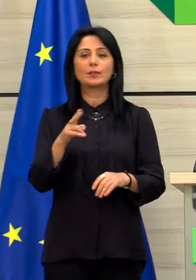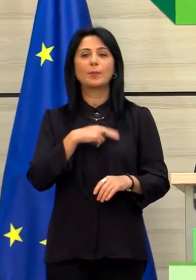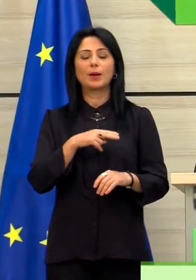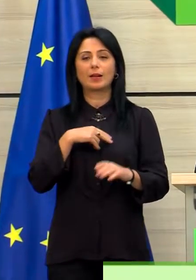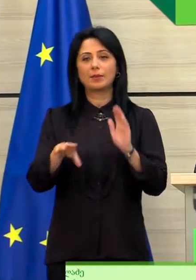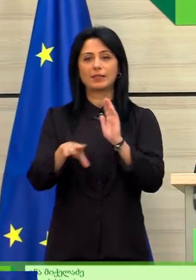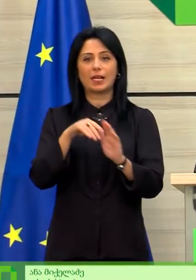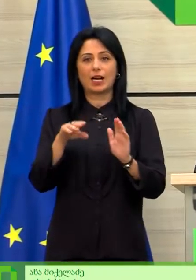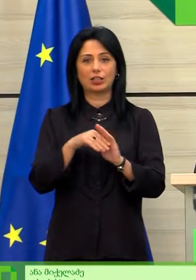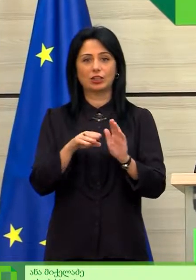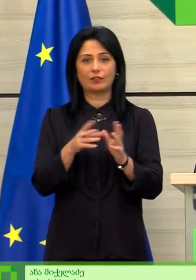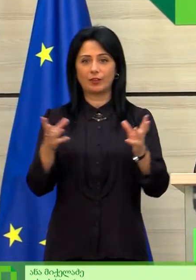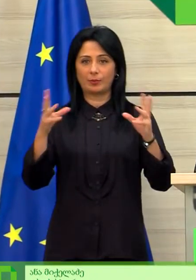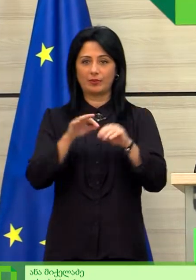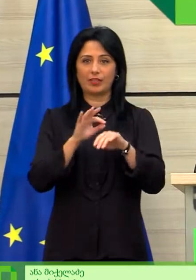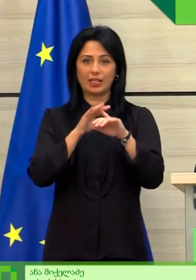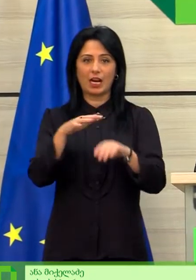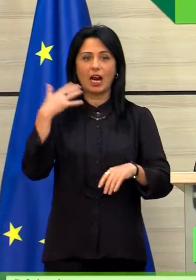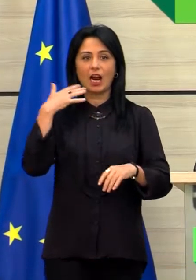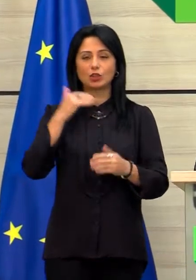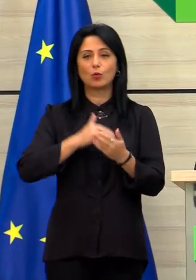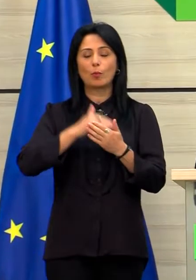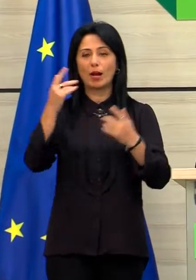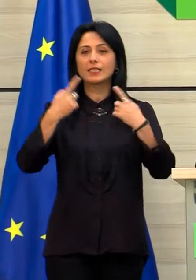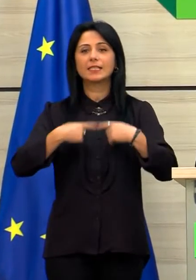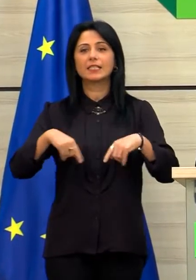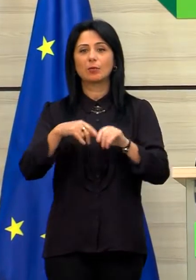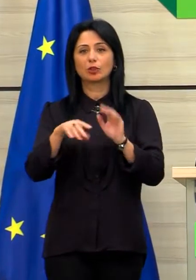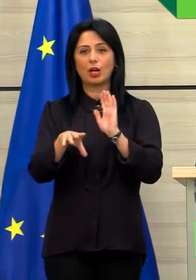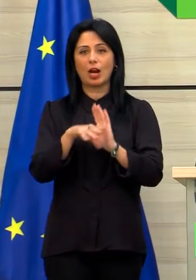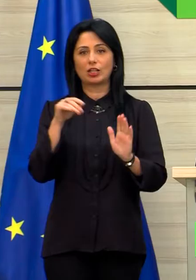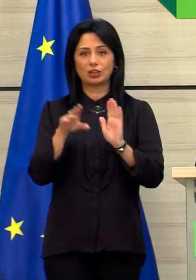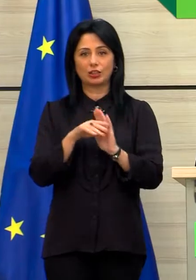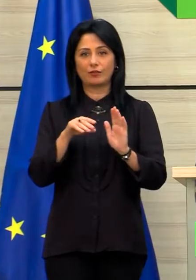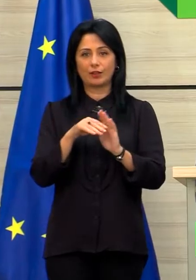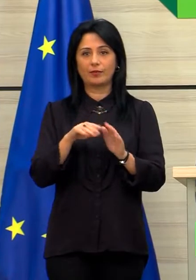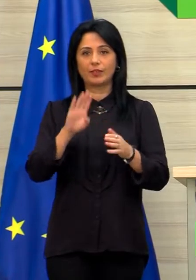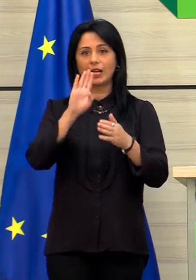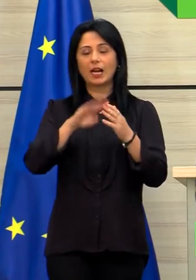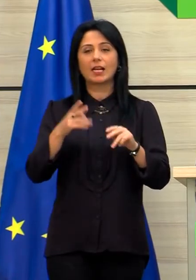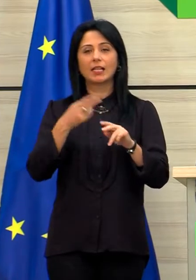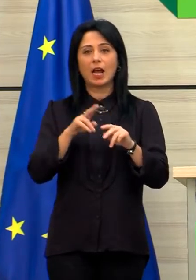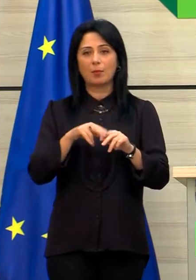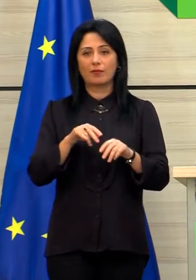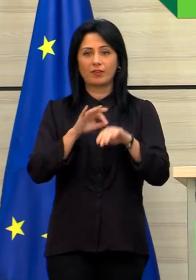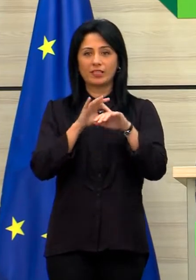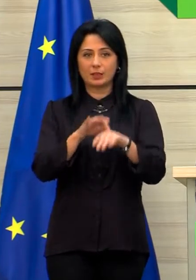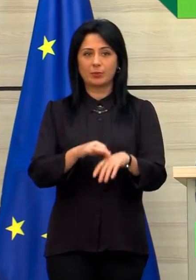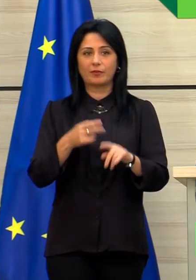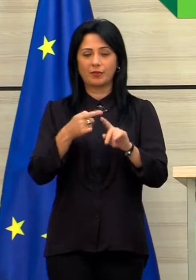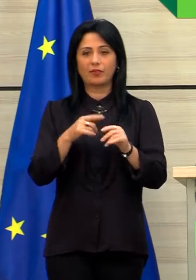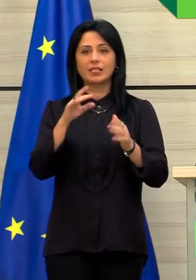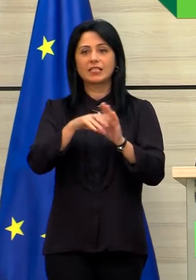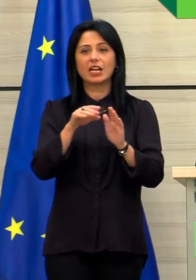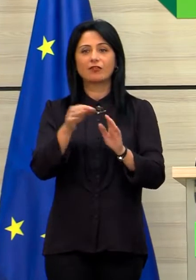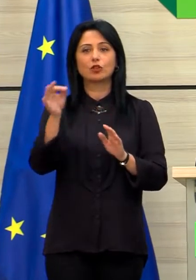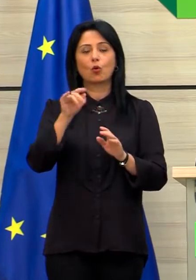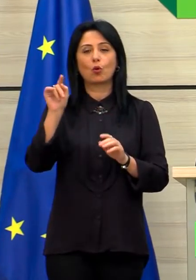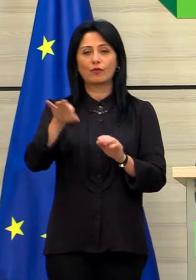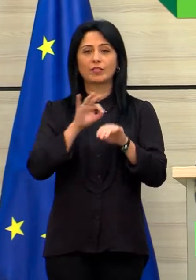პარლამენტის არჩევნებთან ერთად ტარდება აჭარის უმაღლესი საბჭოს არჩევნები. გარდა ამისა, საქართველოს სხვადასხვა საარჩევნო